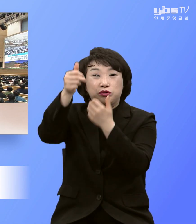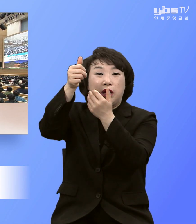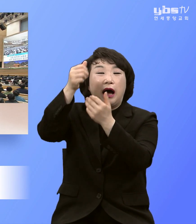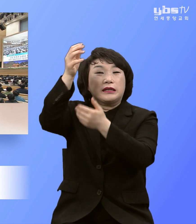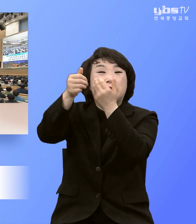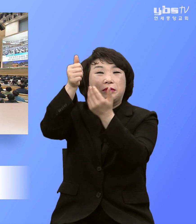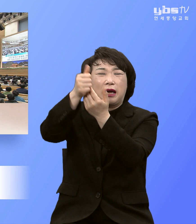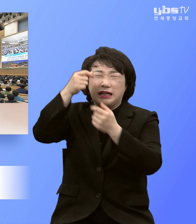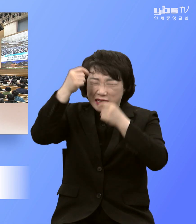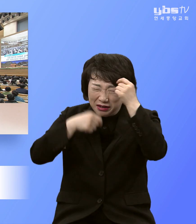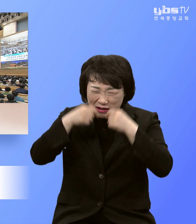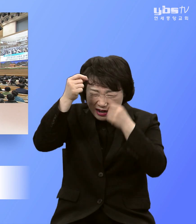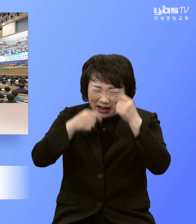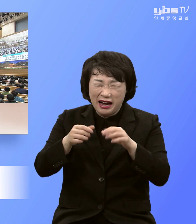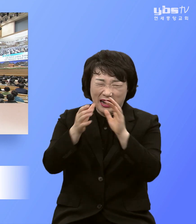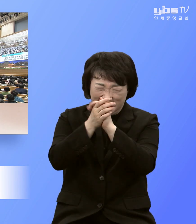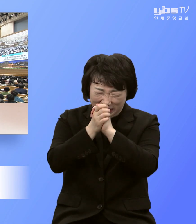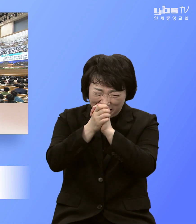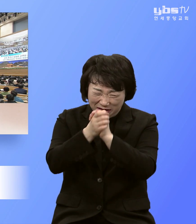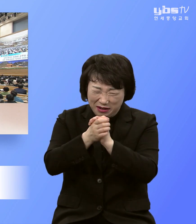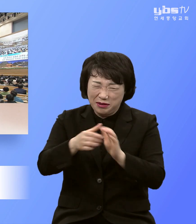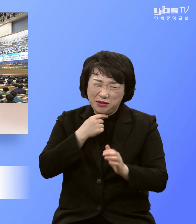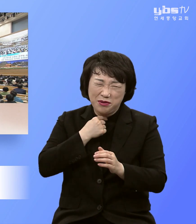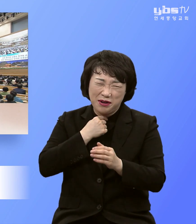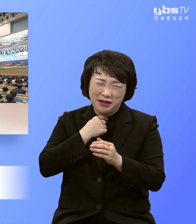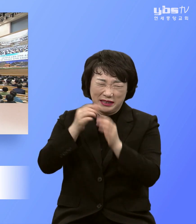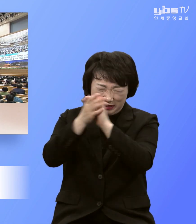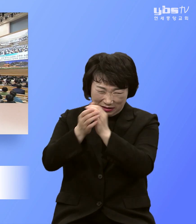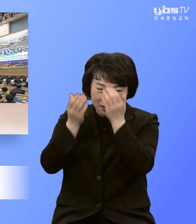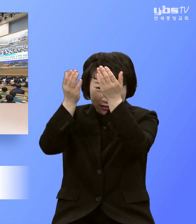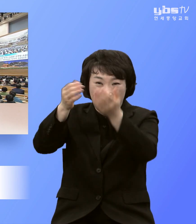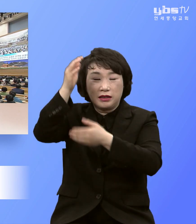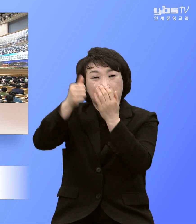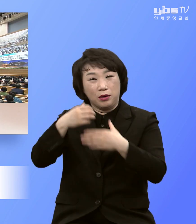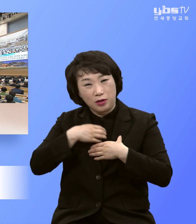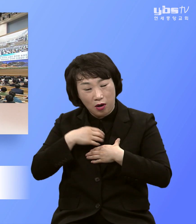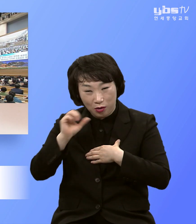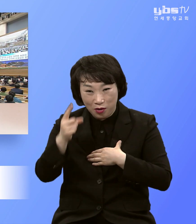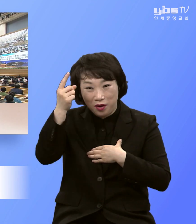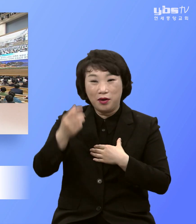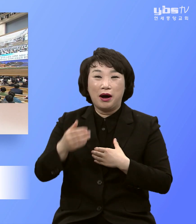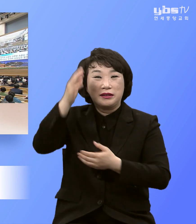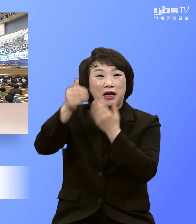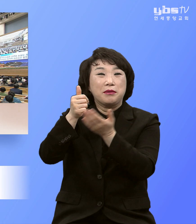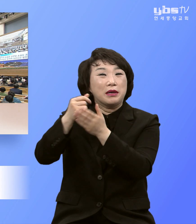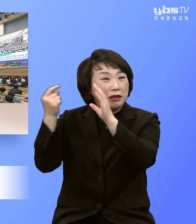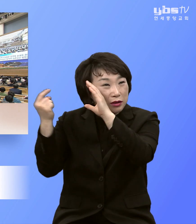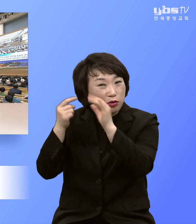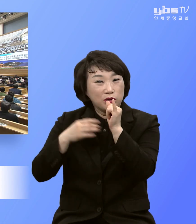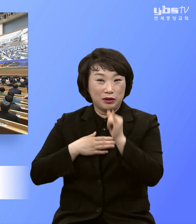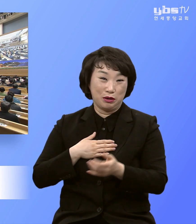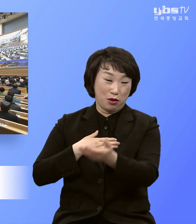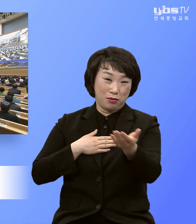통곡과 눈물로 간구와 소원을 올렸고 그의 경외하심을 인하여 들으심을